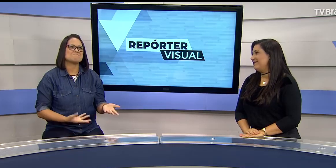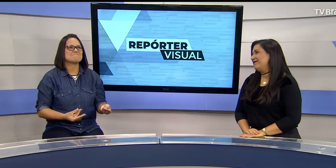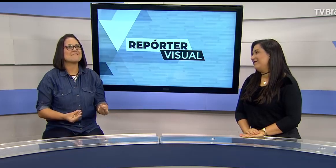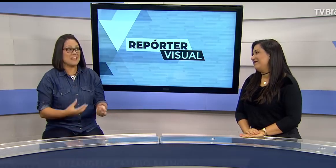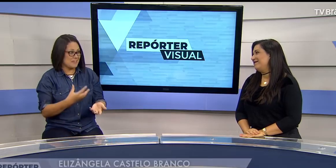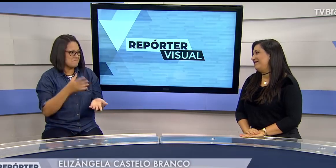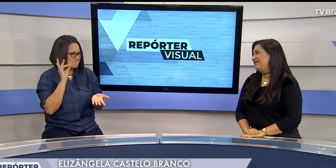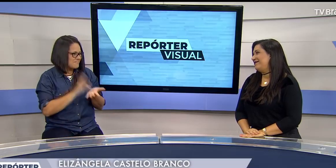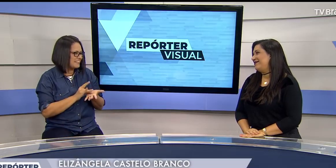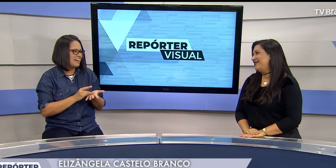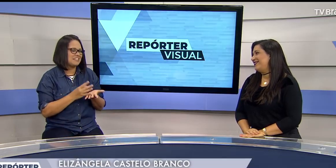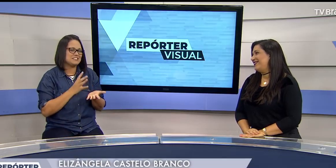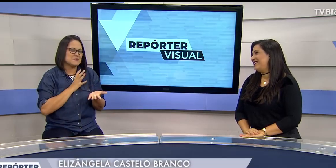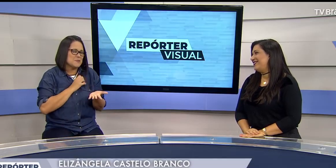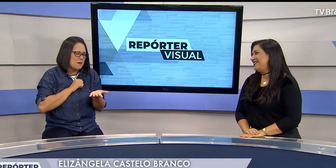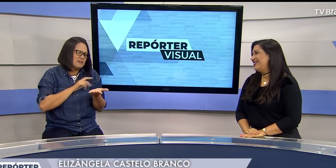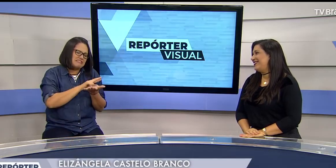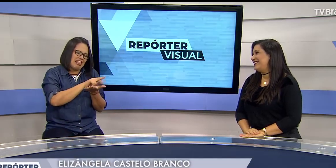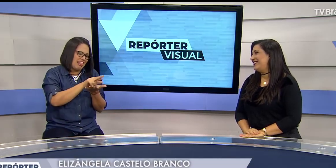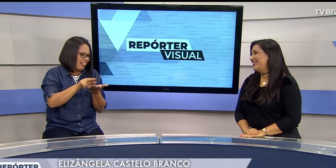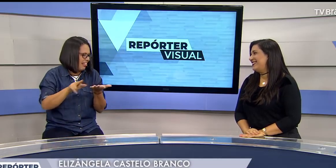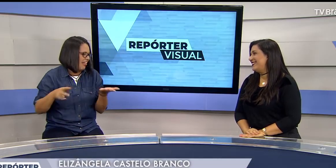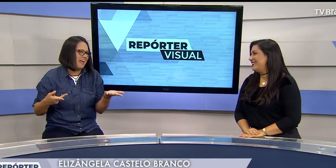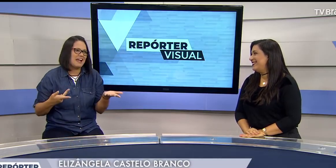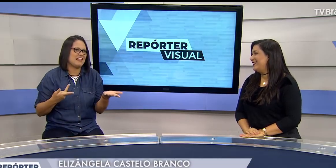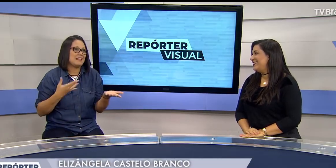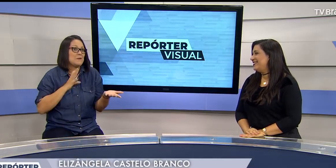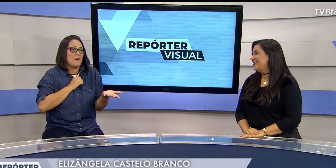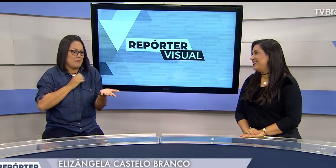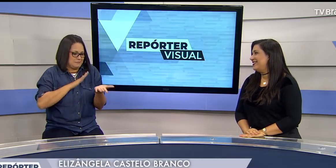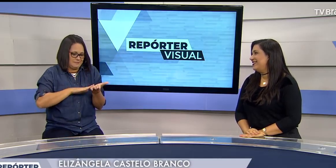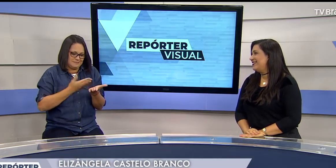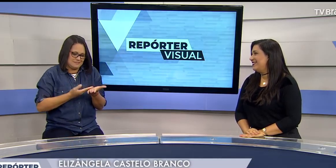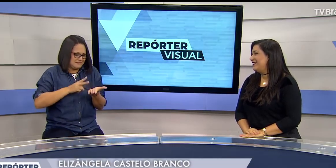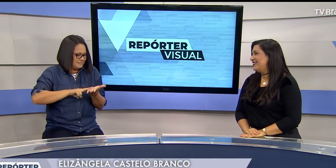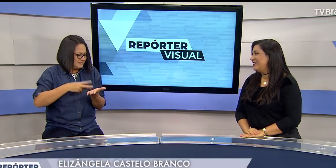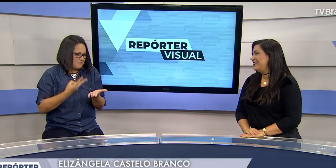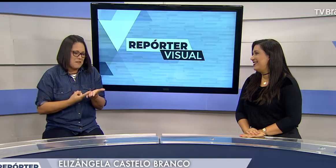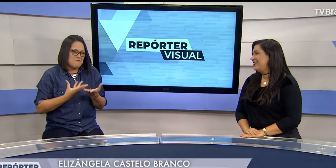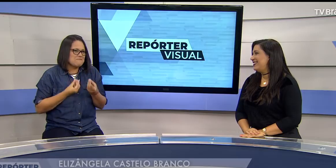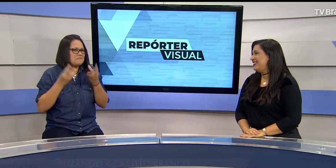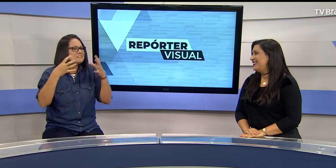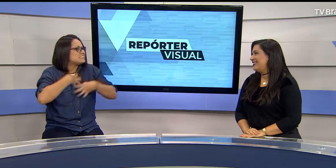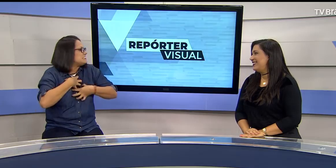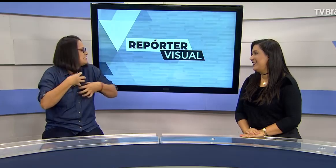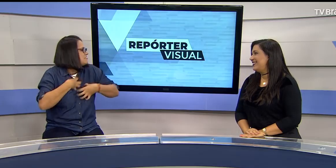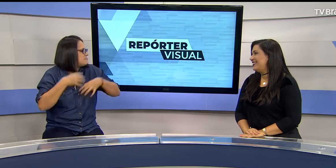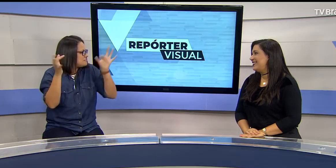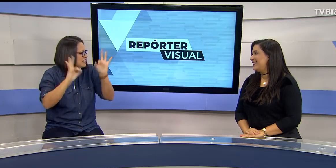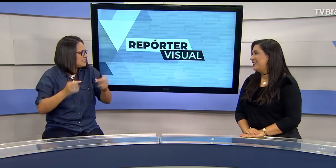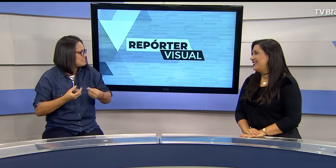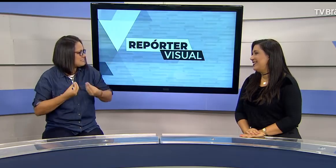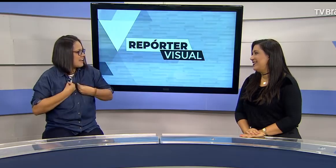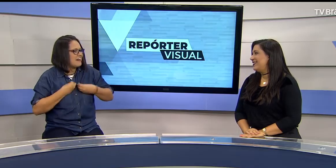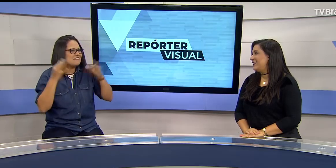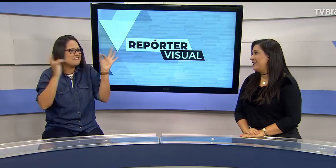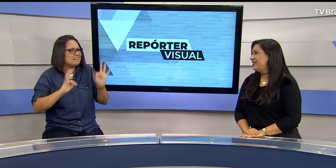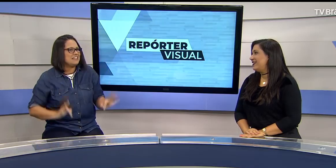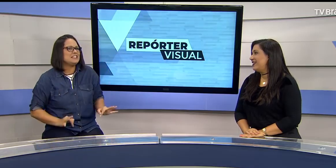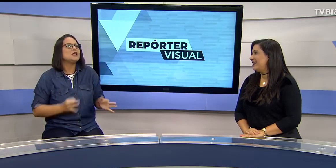Ah, sim. Na verdade, eu amo transitar em várias áreas. Eu amo traduzir e interpretar. Me traz realização. Eu sou